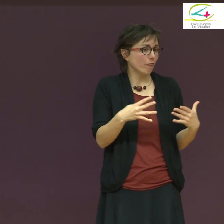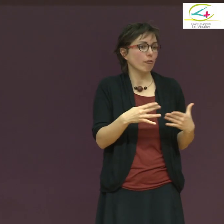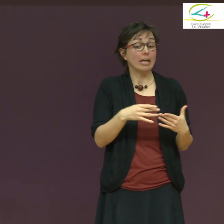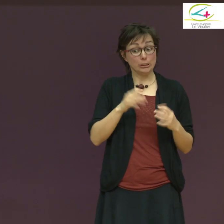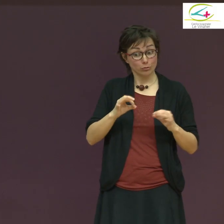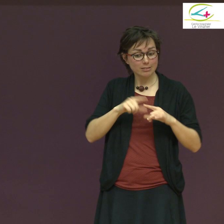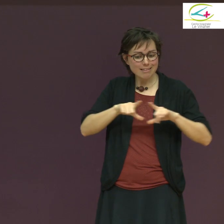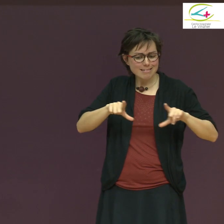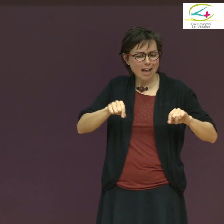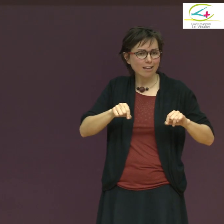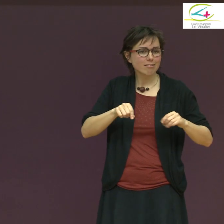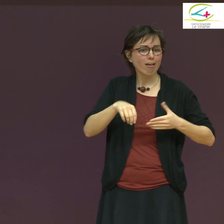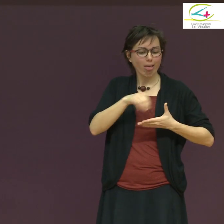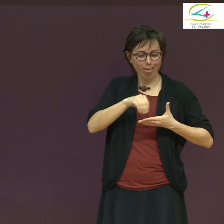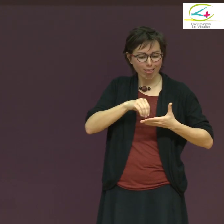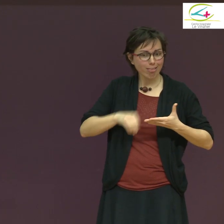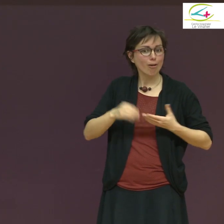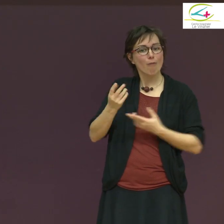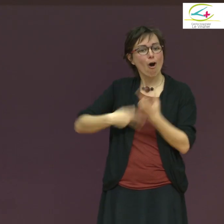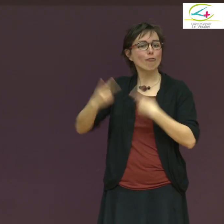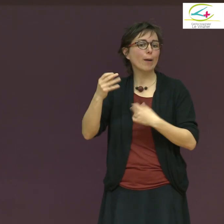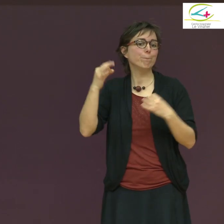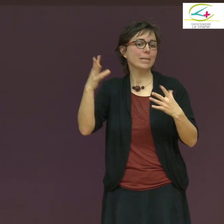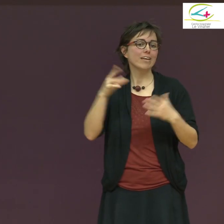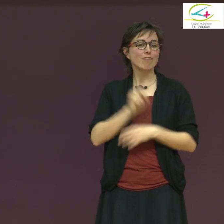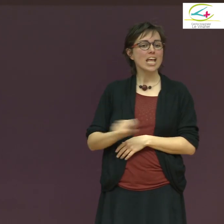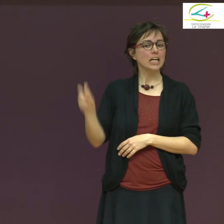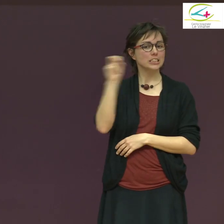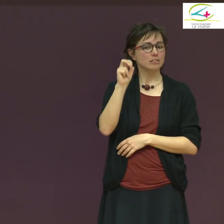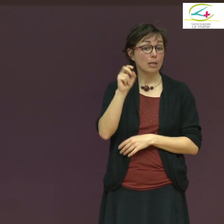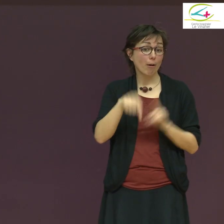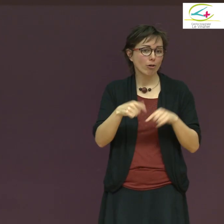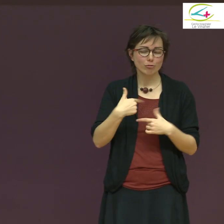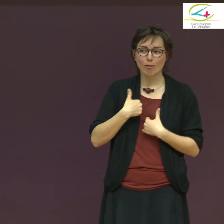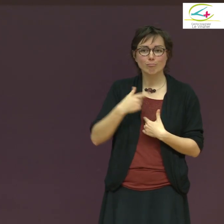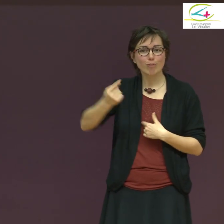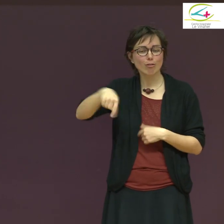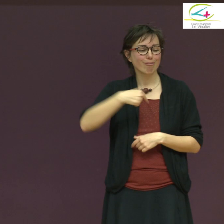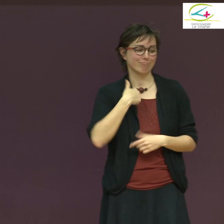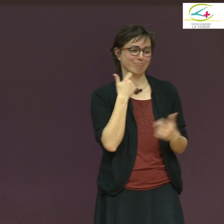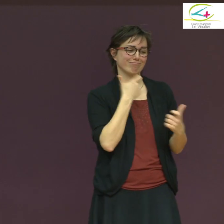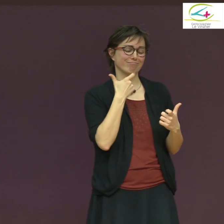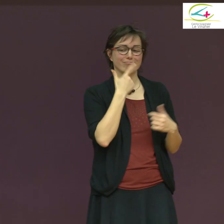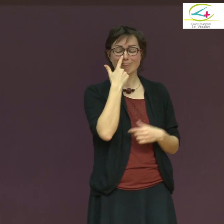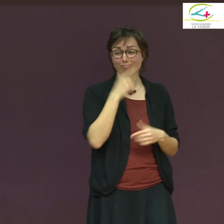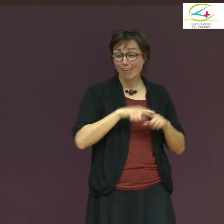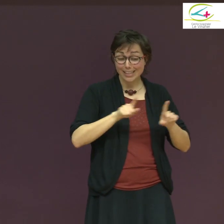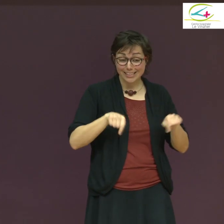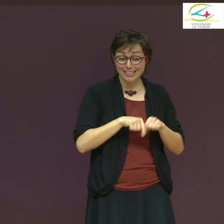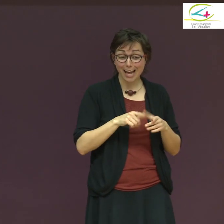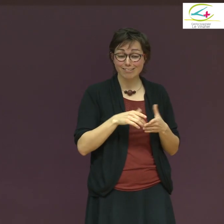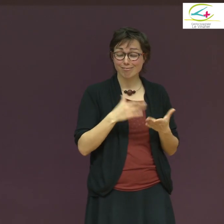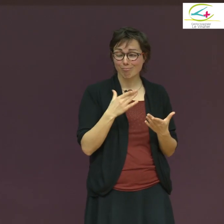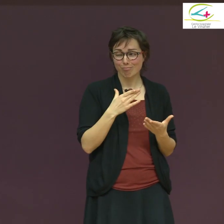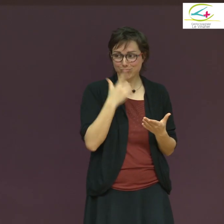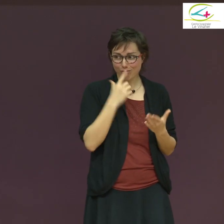et ça peut faire sourire d'écrire aux gens des cartes postales. Alors, ouais, sauf que vérifiez ce qu'il y a dans vos